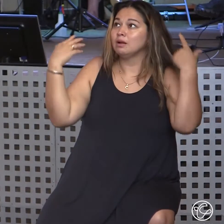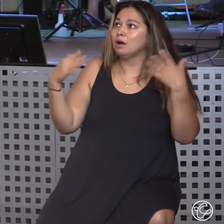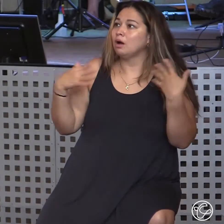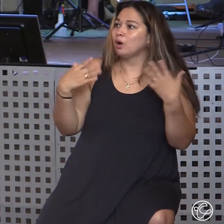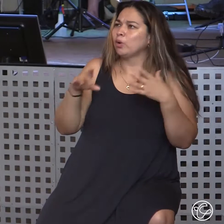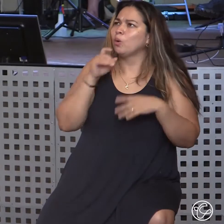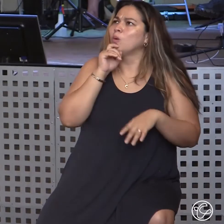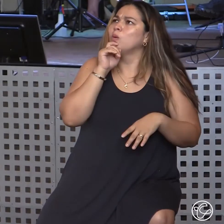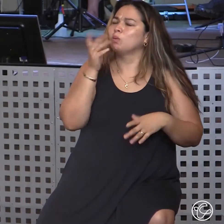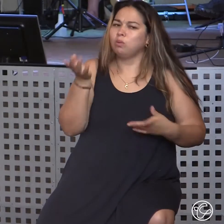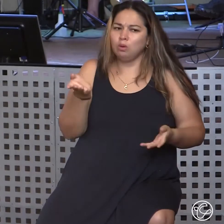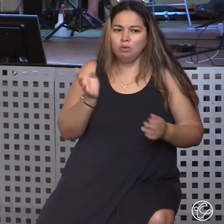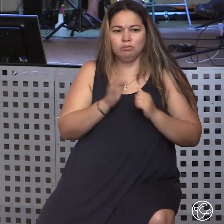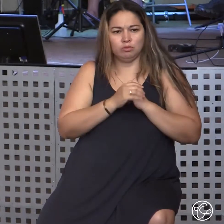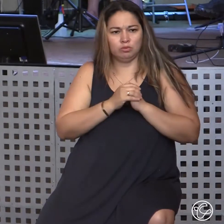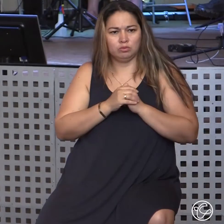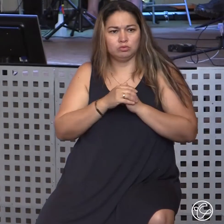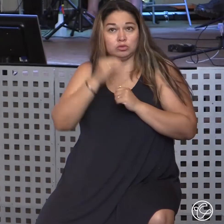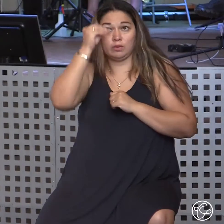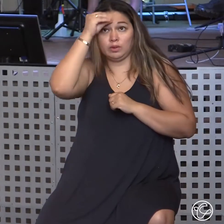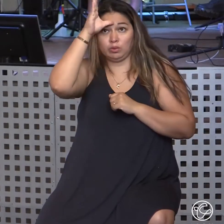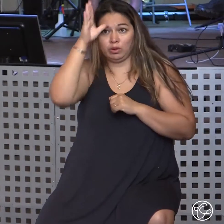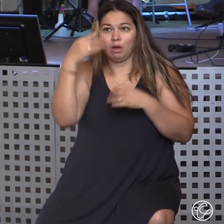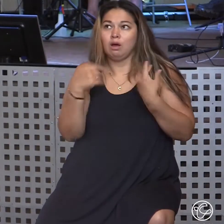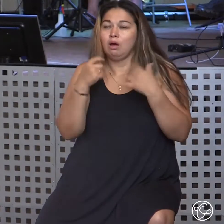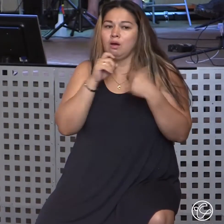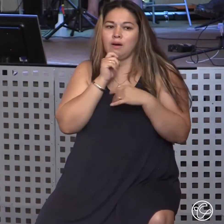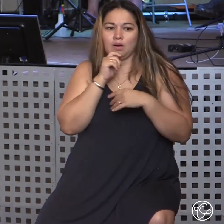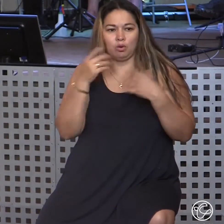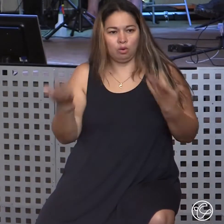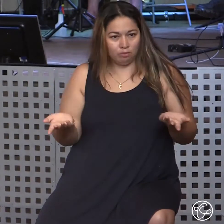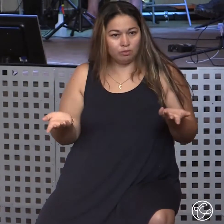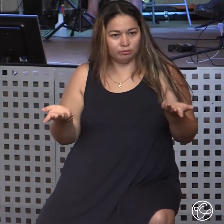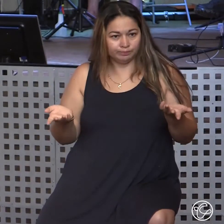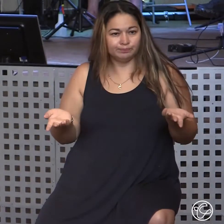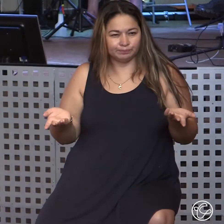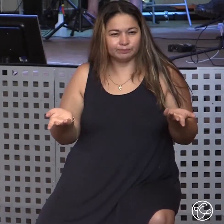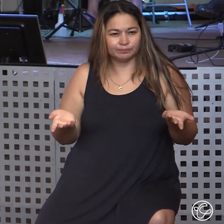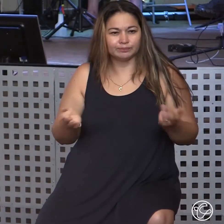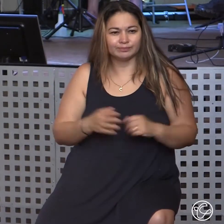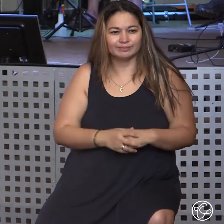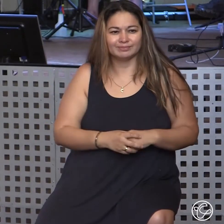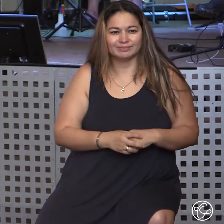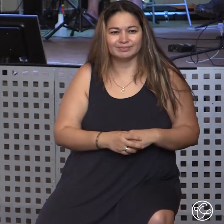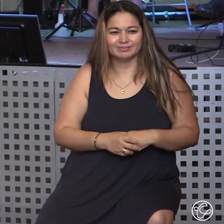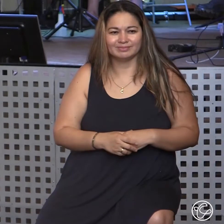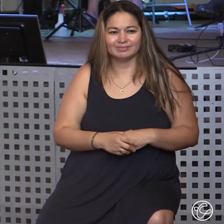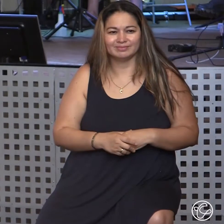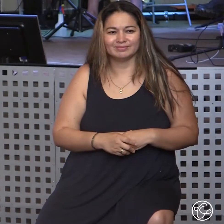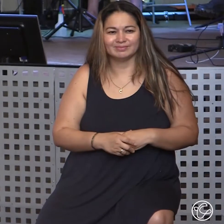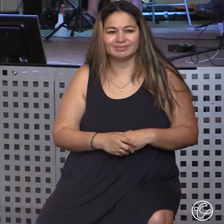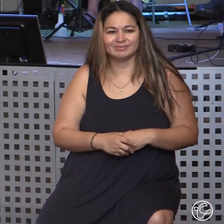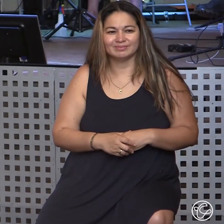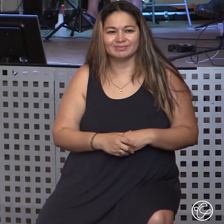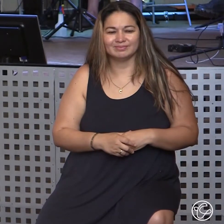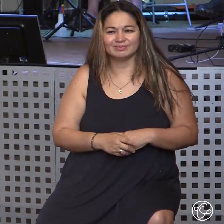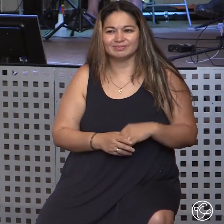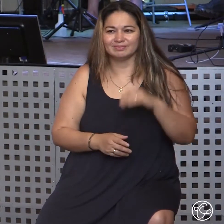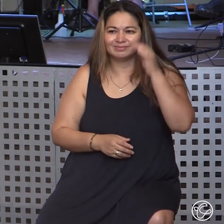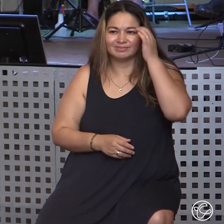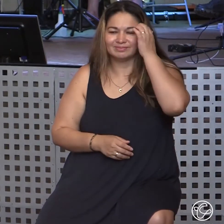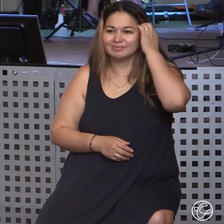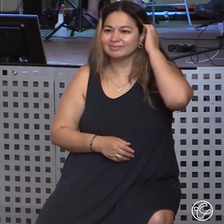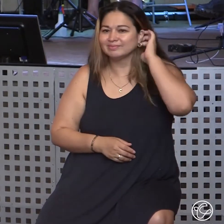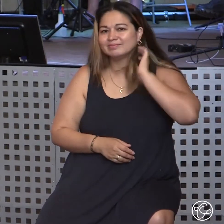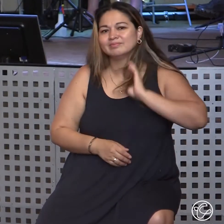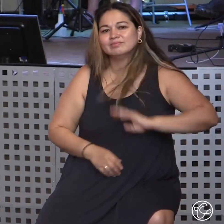¿De dónde tiene esta sabiduría y estos milagros? Yo ya te voy a responder de dónde, porque lo he dicho antes,